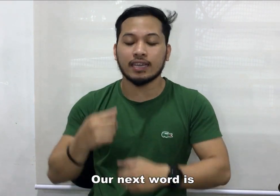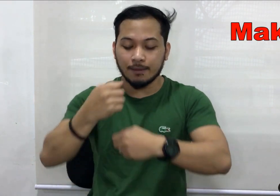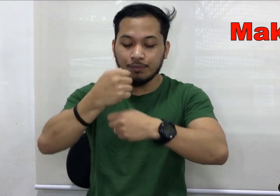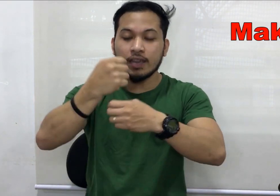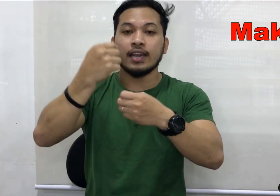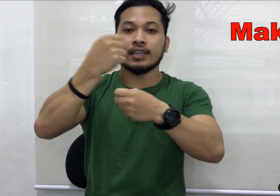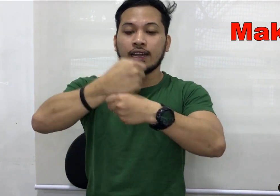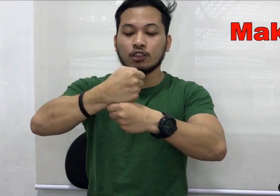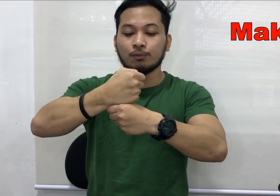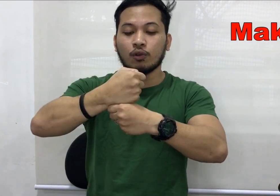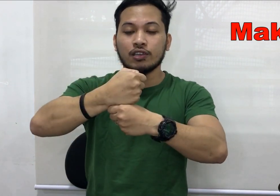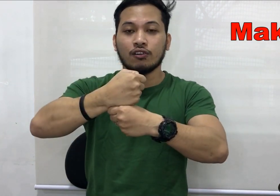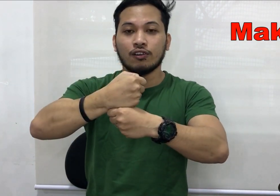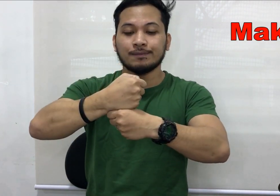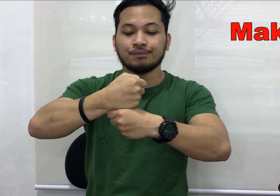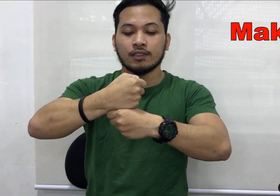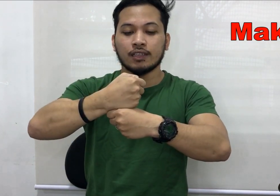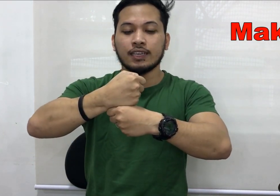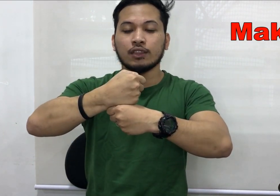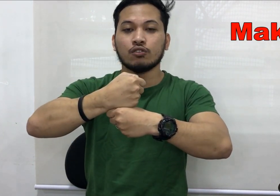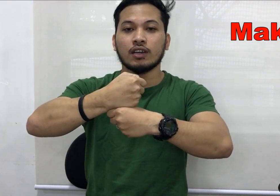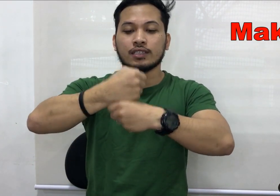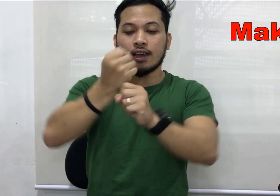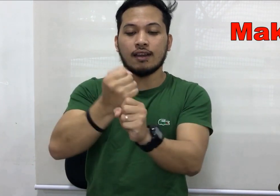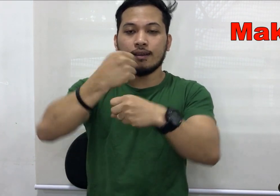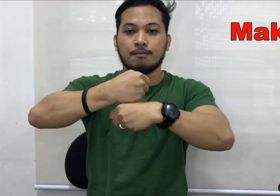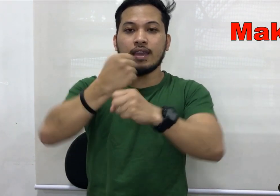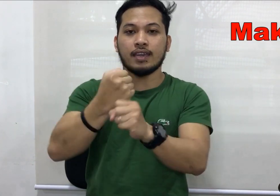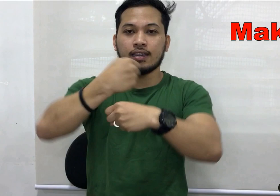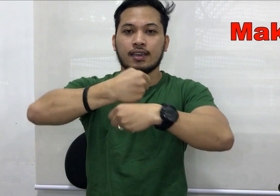make. Nag-ganto po kayo, oh. Kasi ganito nyo lang siya. Make.